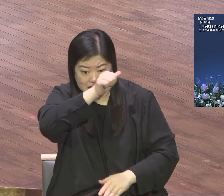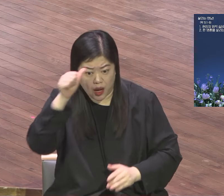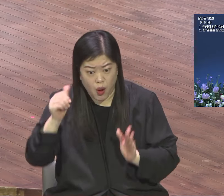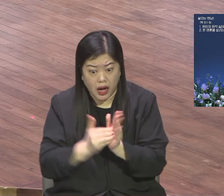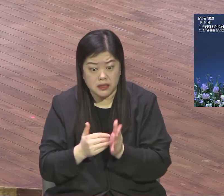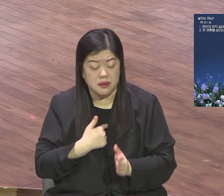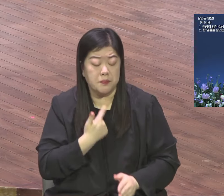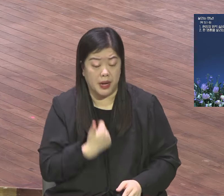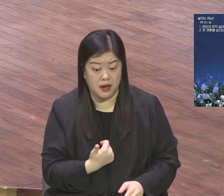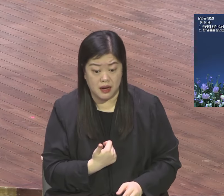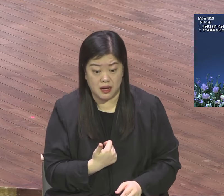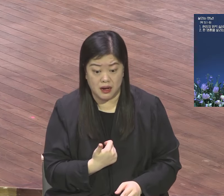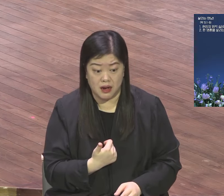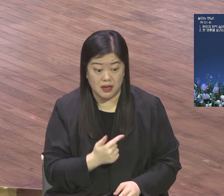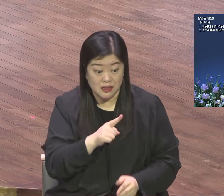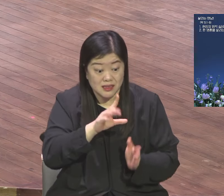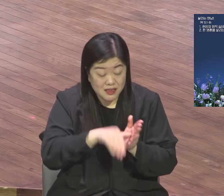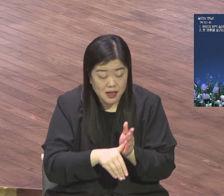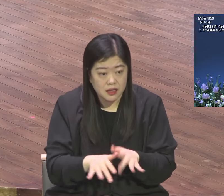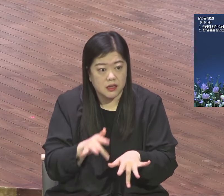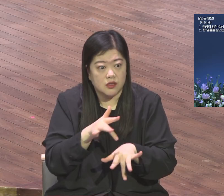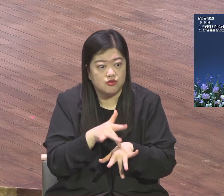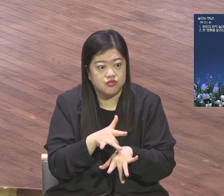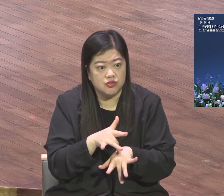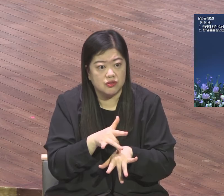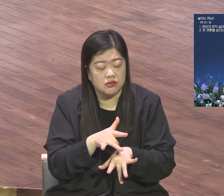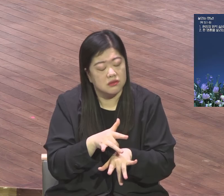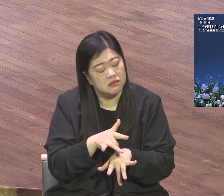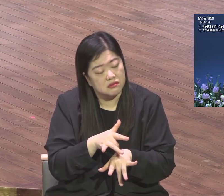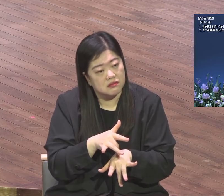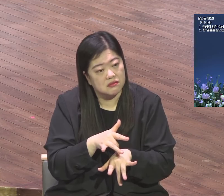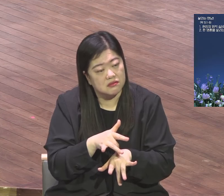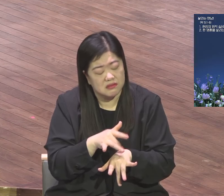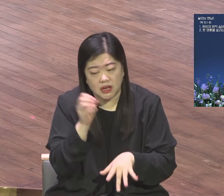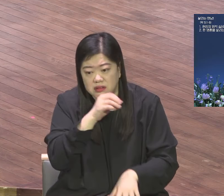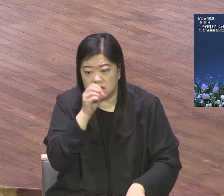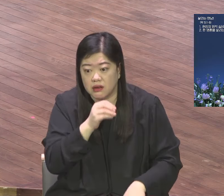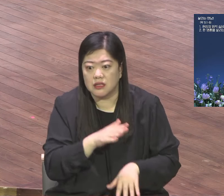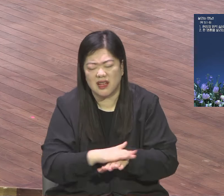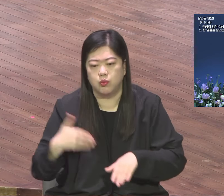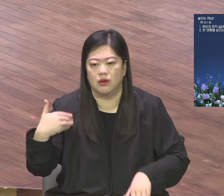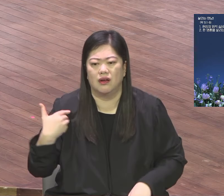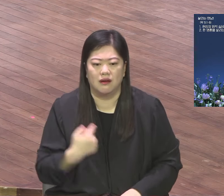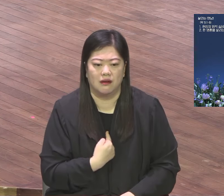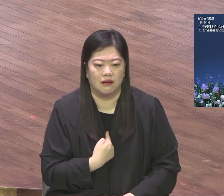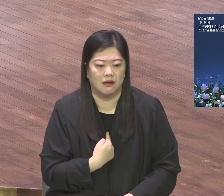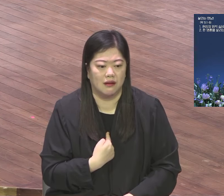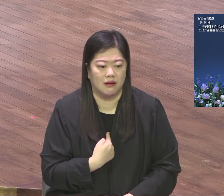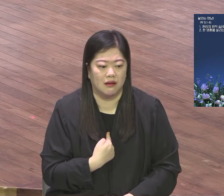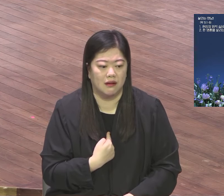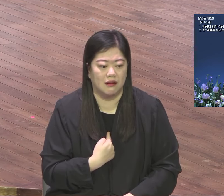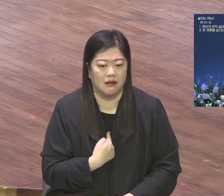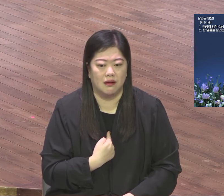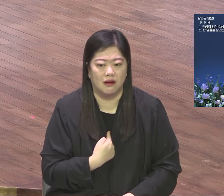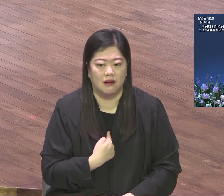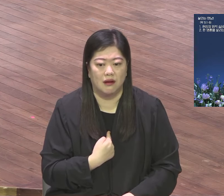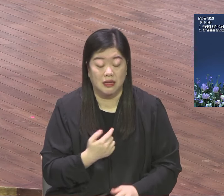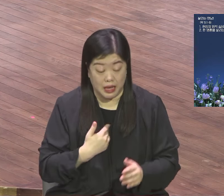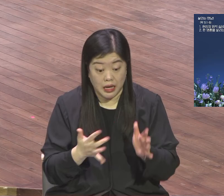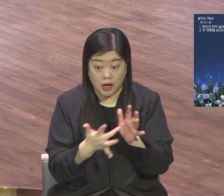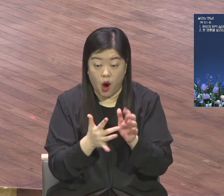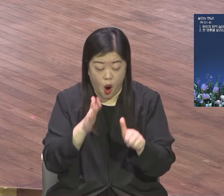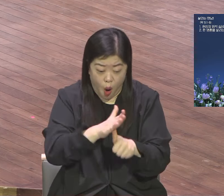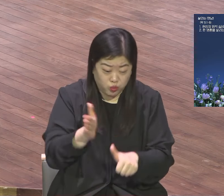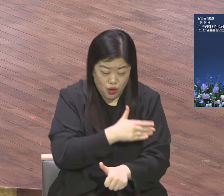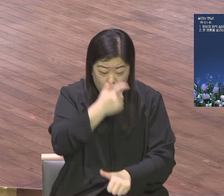귀신 이런 거 뭐 그런 문화도 모르고 몰랐는데 귀신 들린 사람이 오니까 내가 어떻게 될지 몰라가지고 사복음서를